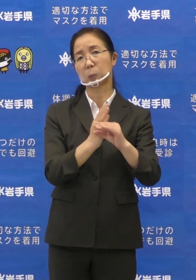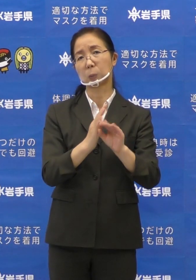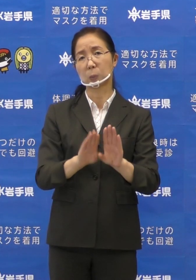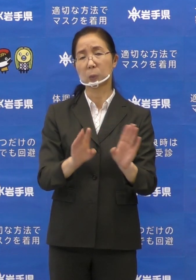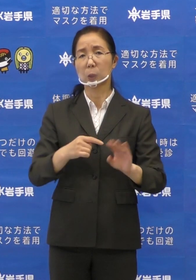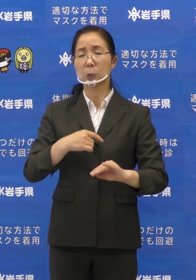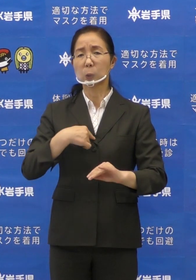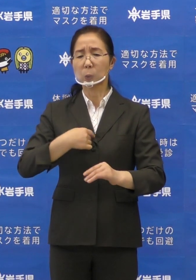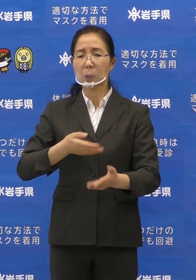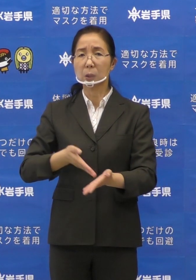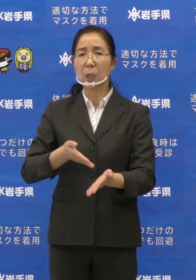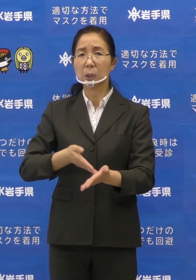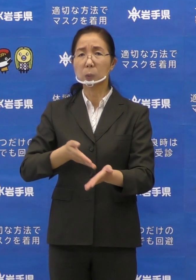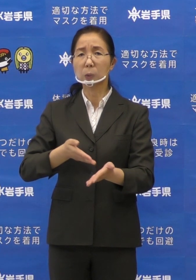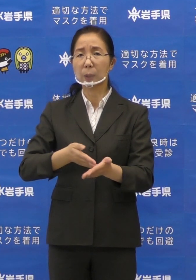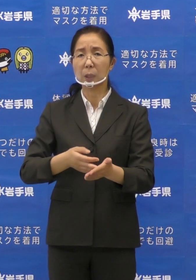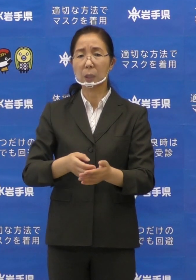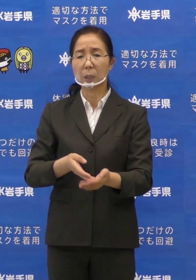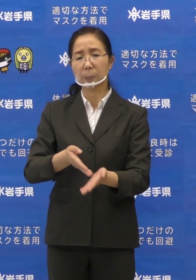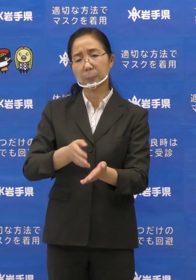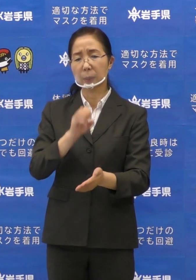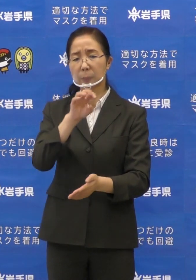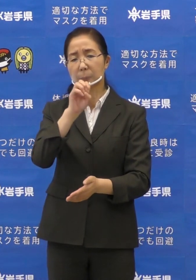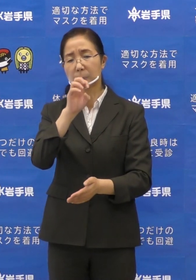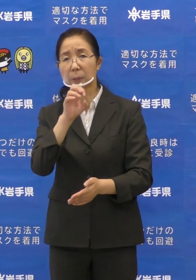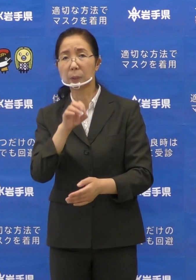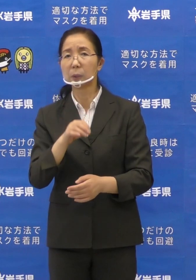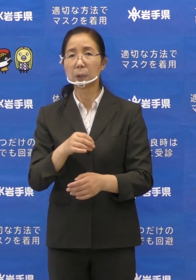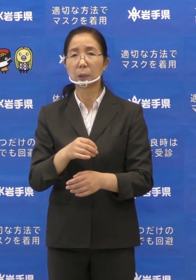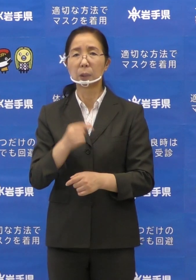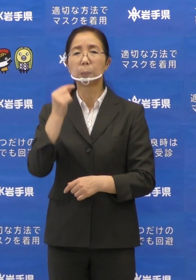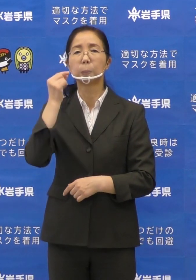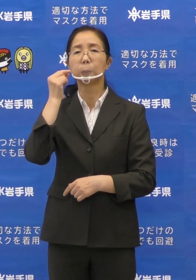まり私からこうとやかくこう